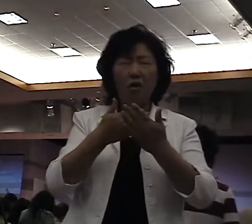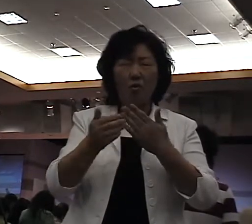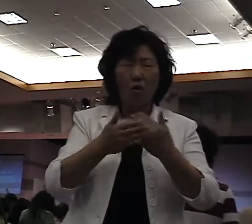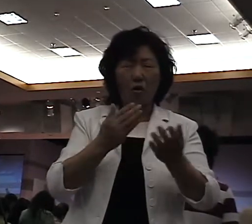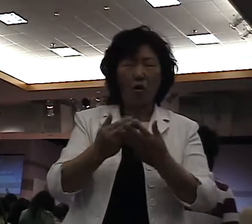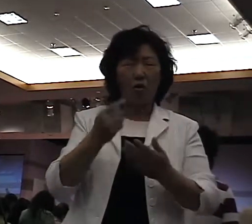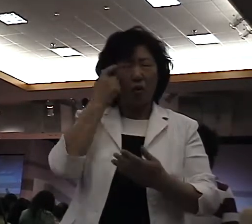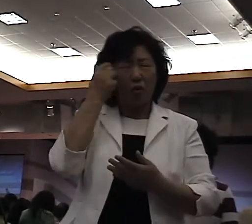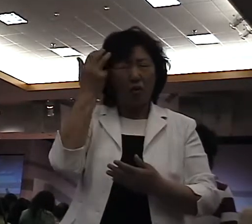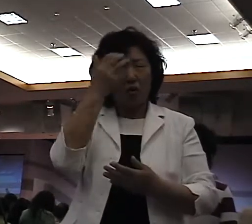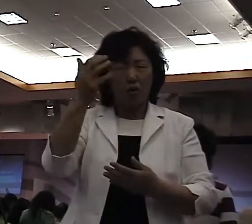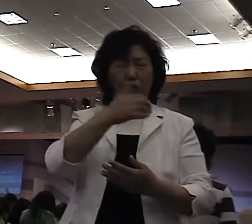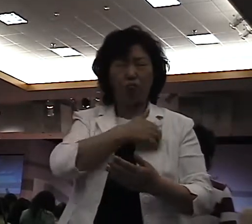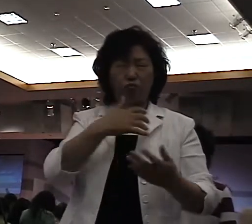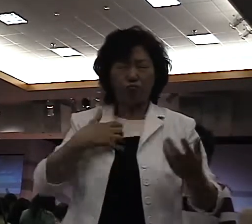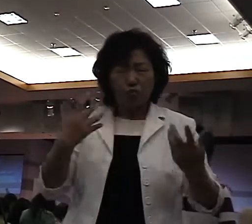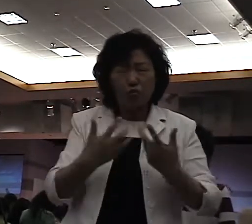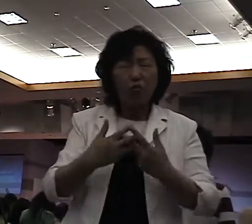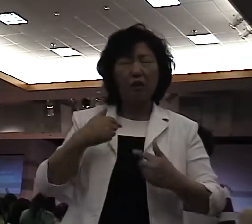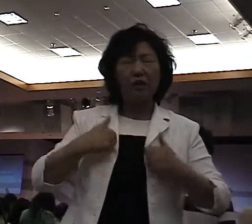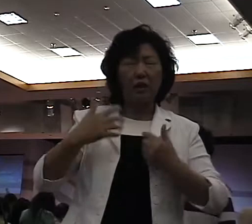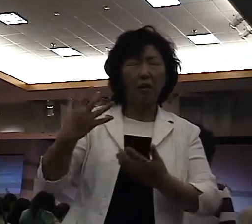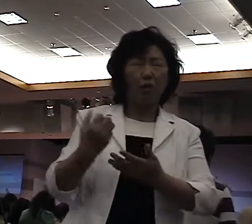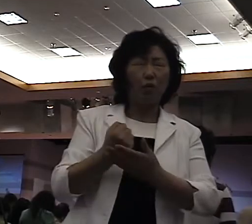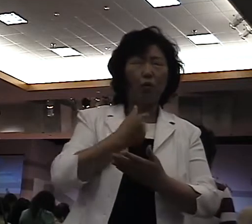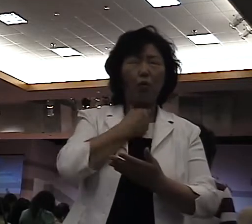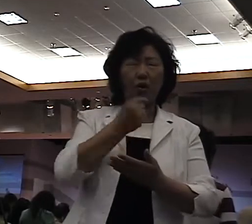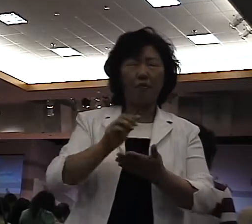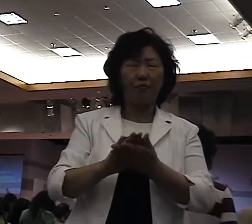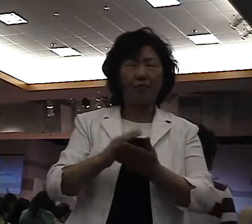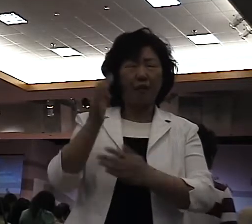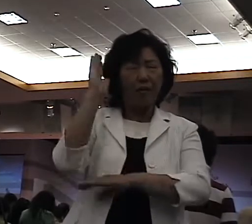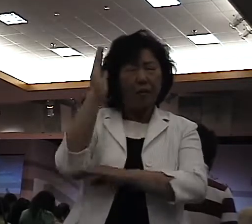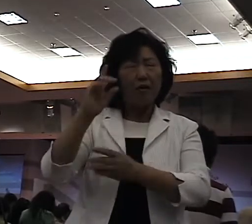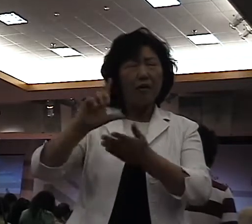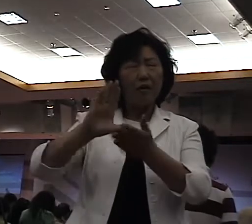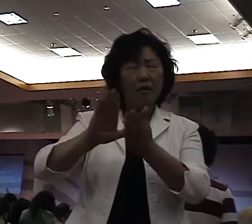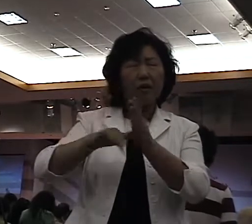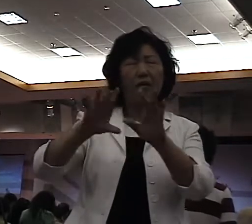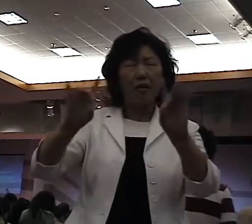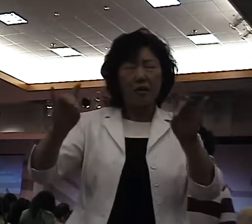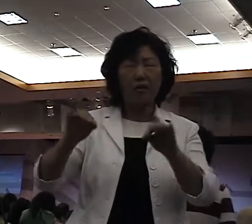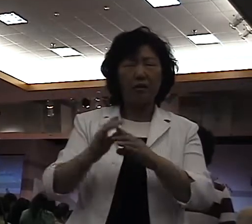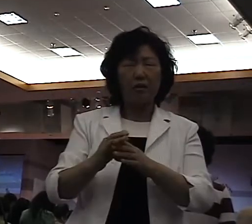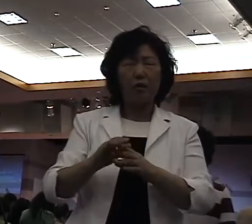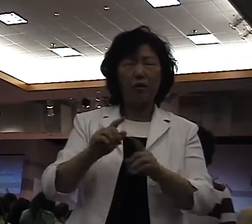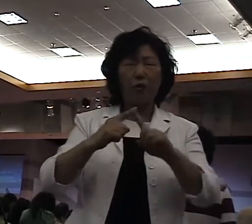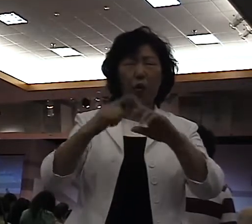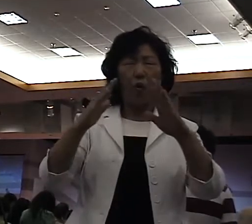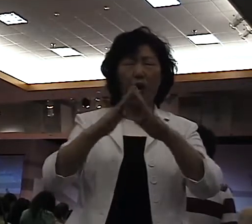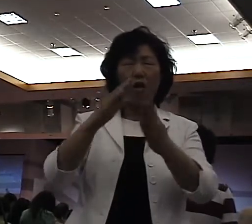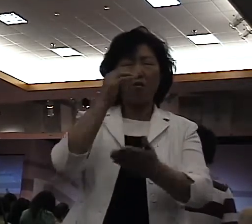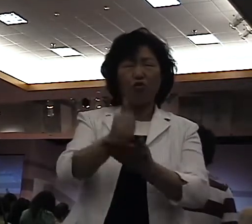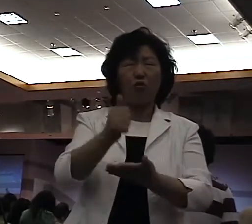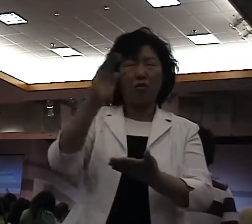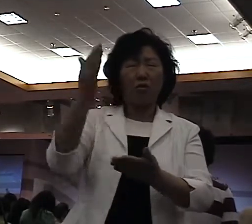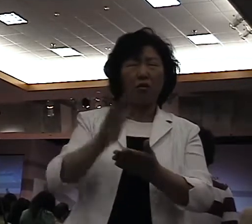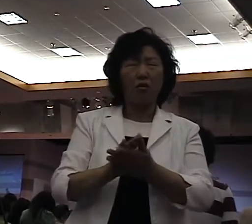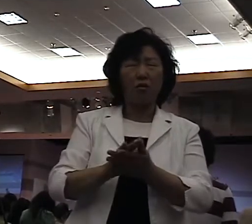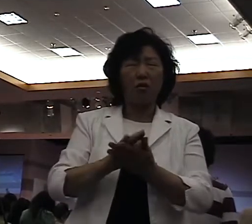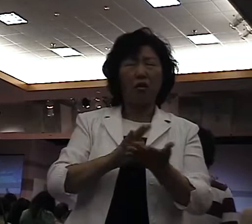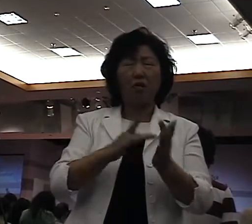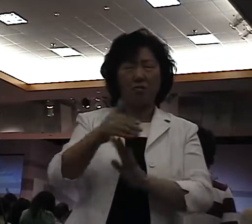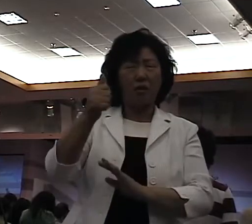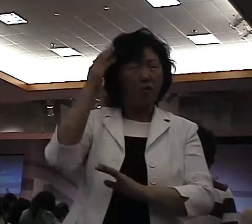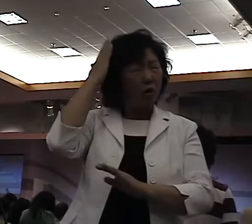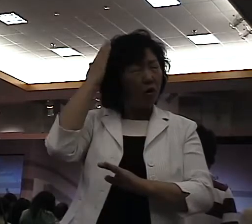누리기를 원합니다. 말씀과 인격자로 오시는 성령님이 우리 교회의 주인이 되시고 예수님의 머리가 되심을 믿고